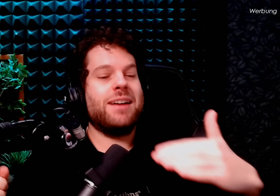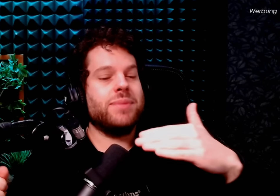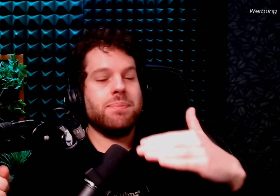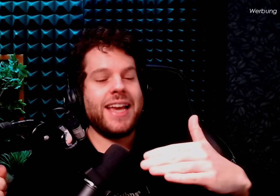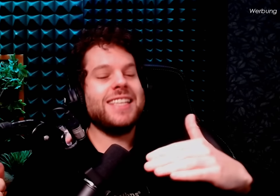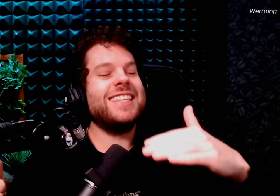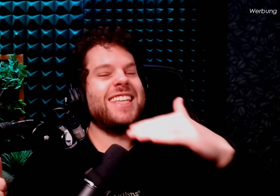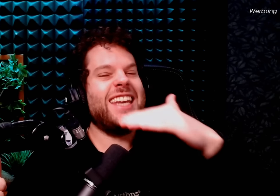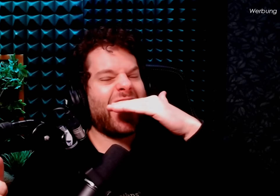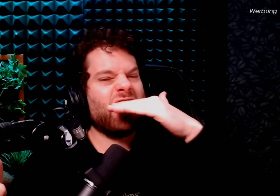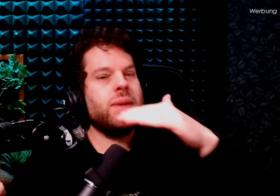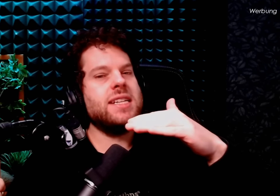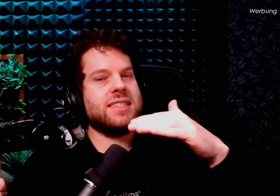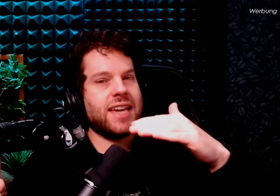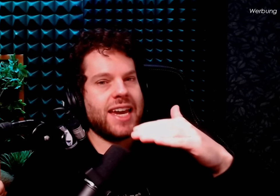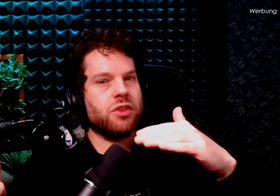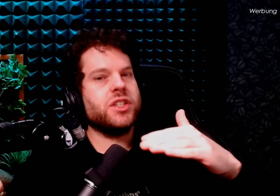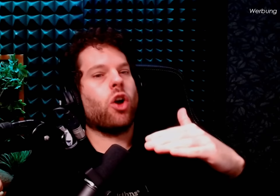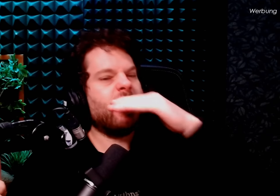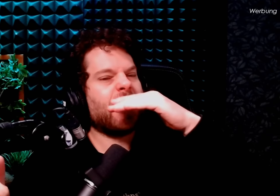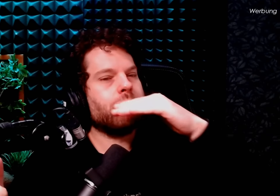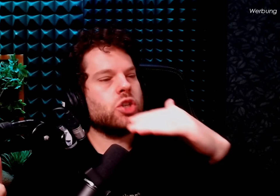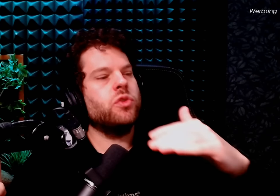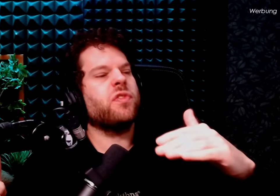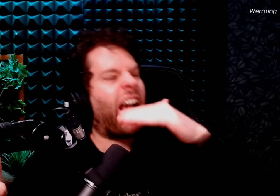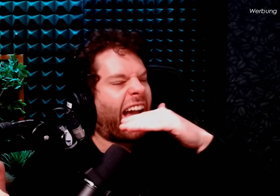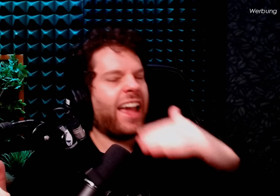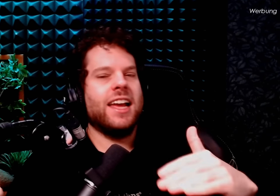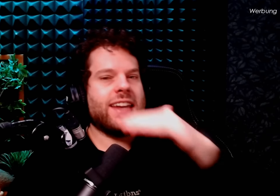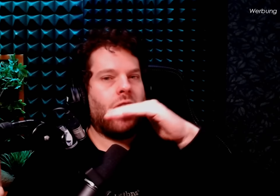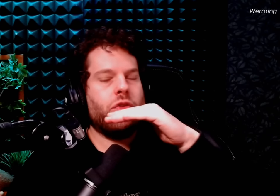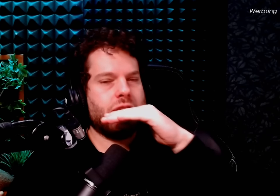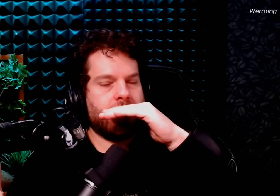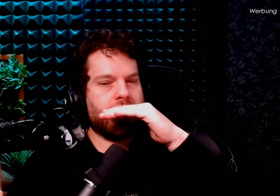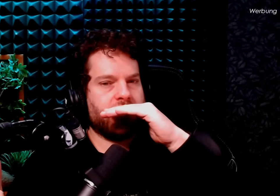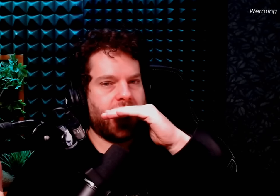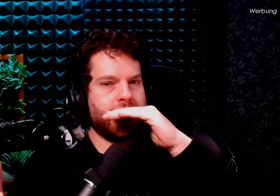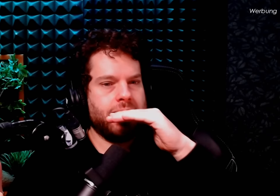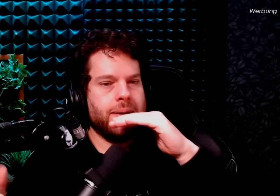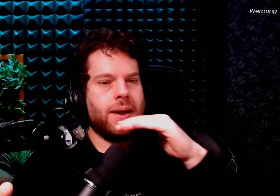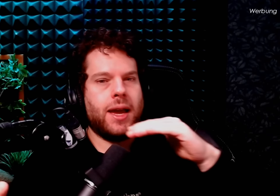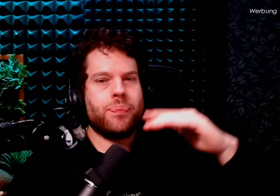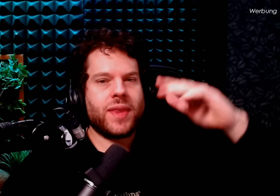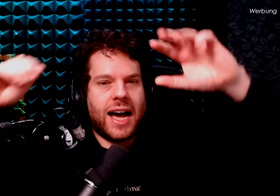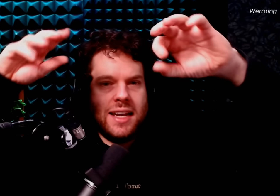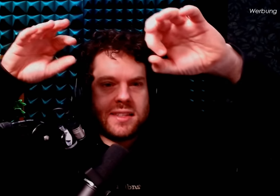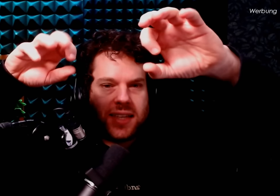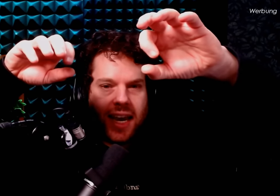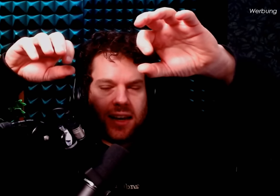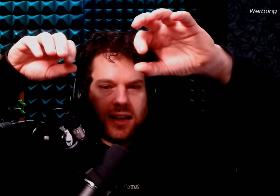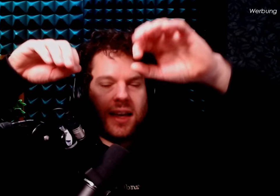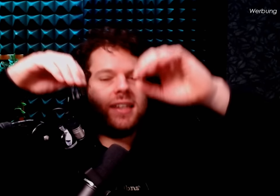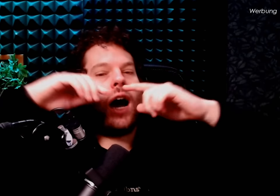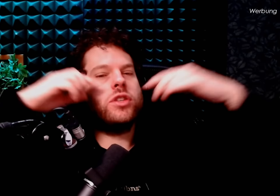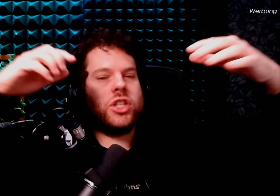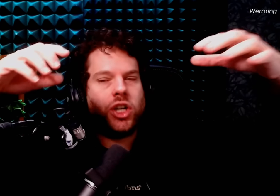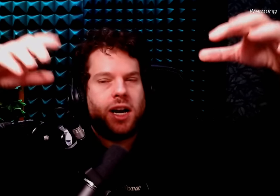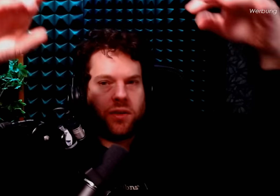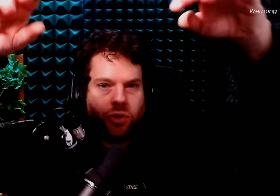Die meisten sind direkt mit den Zähnen auf die Rolltreppenstufen, äh, drauf gefallen. Alle Zähne, die ausgeschlagen